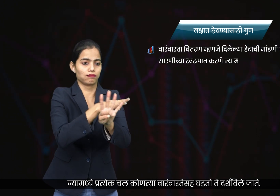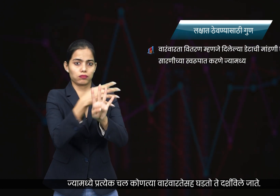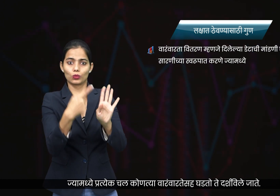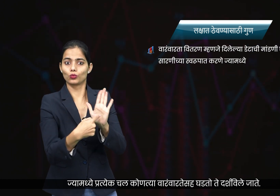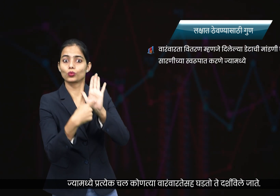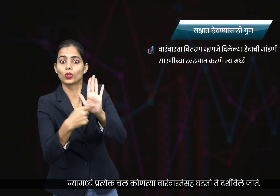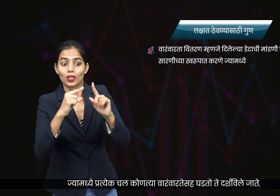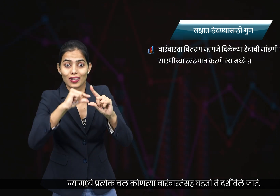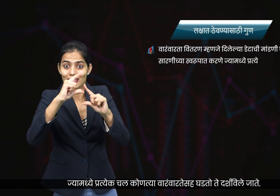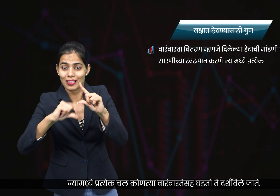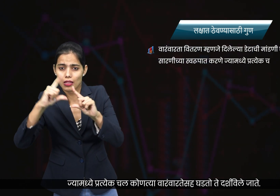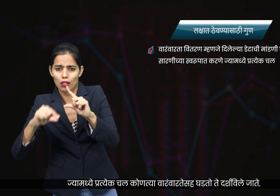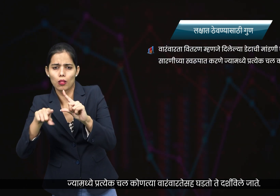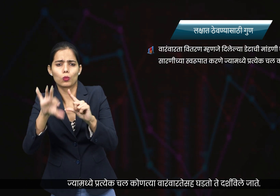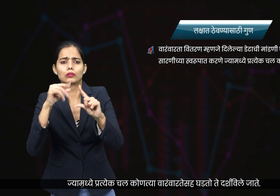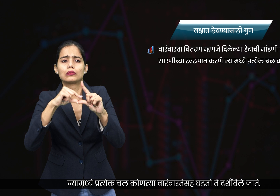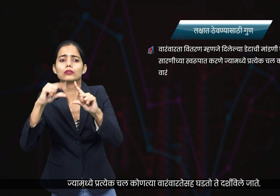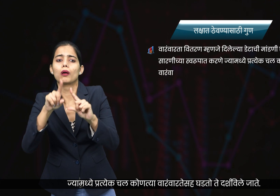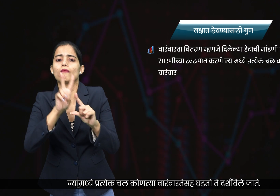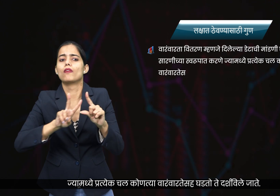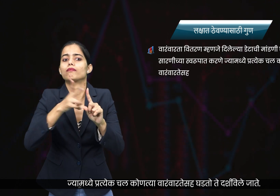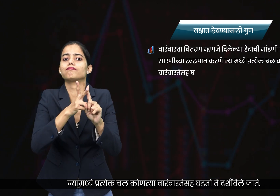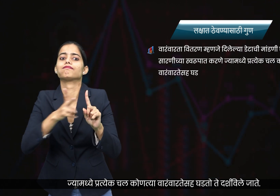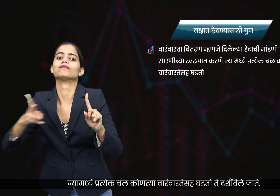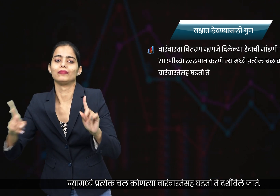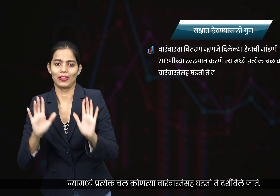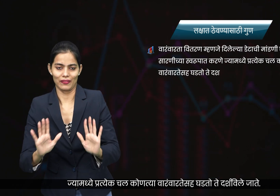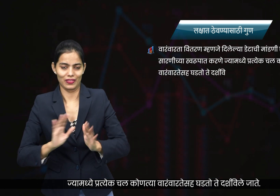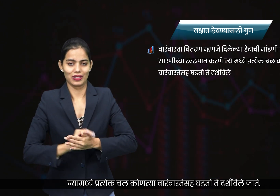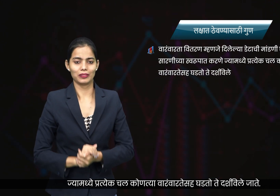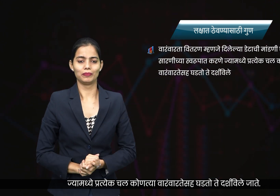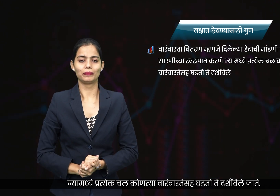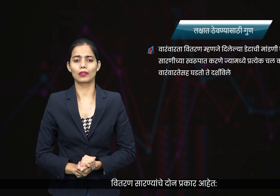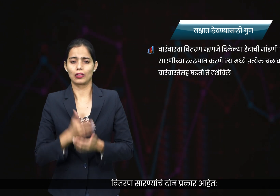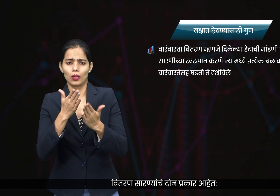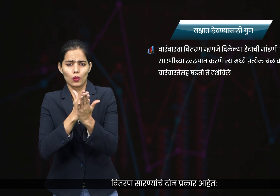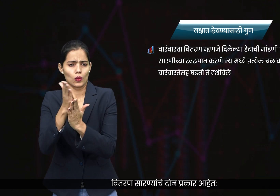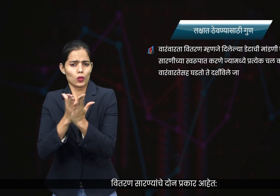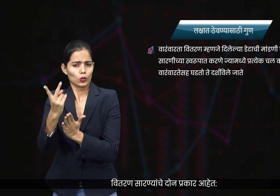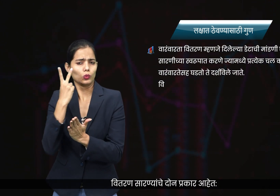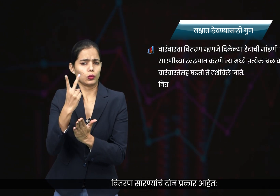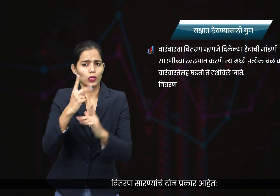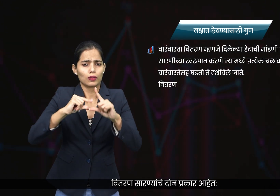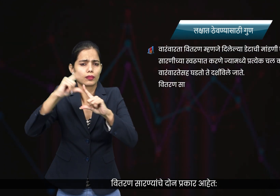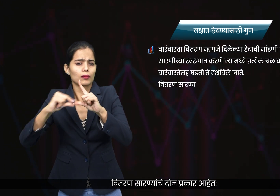ज्यामध्ये प्रत्येक चल कोणत्या वारंवारतेसह घडतो ते दर्शवले जाते. वितरण सारण्यांचे 2 प्रकार